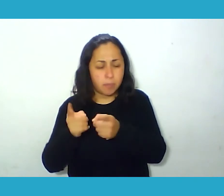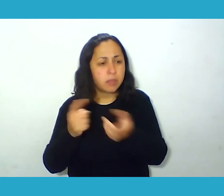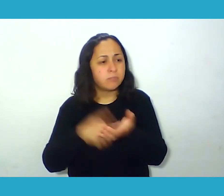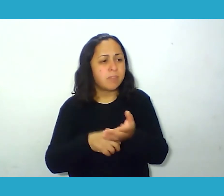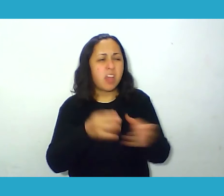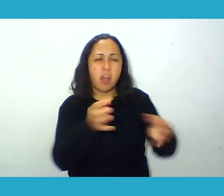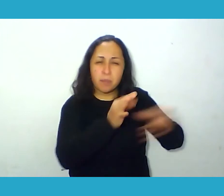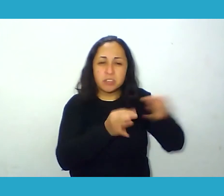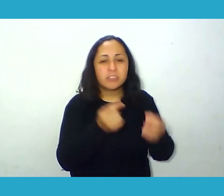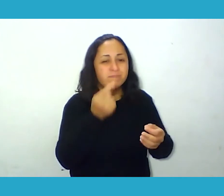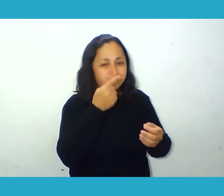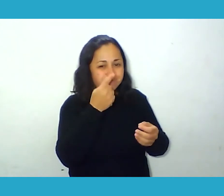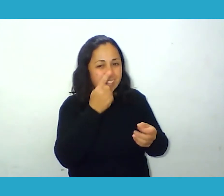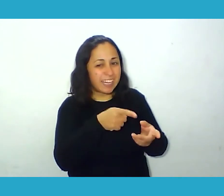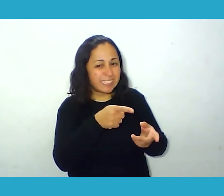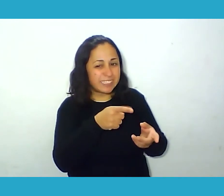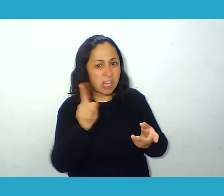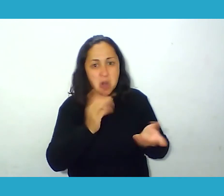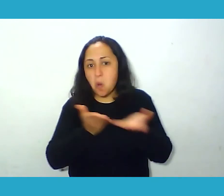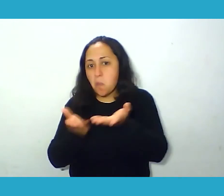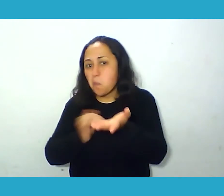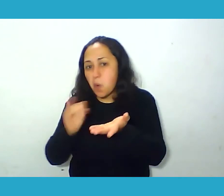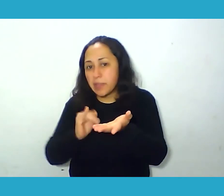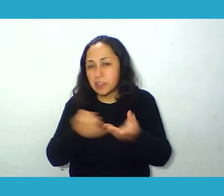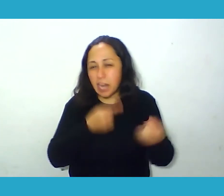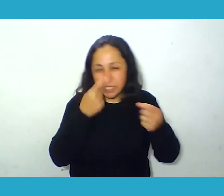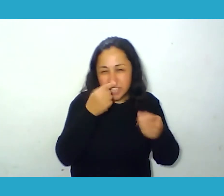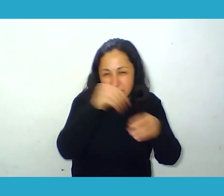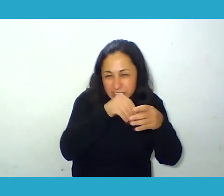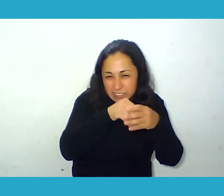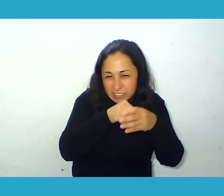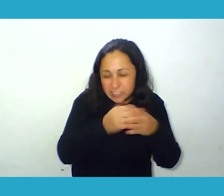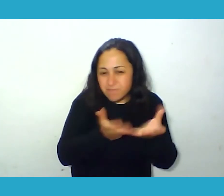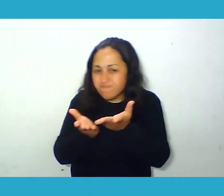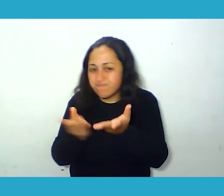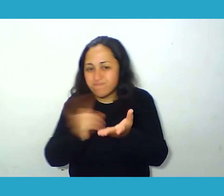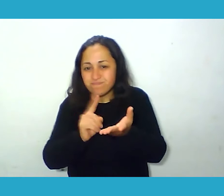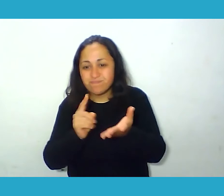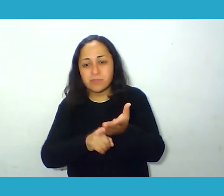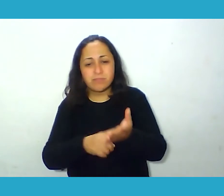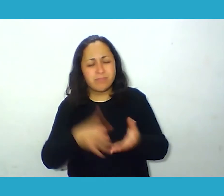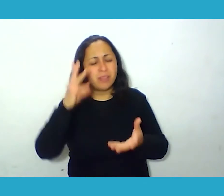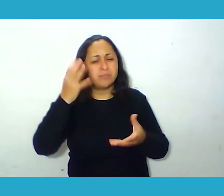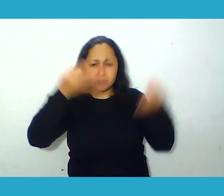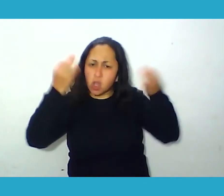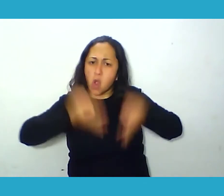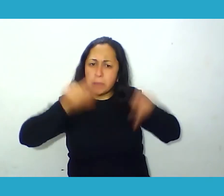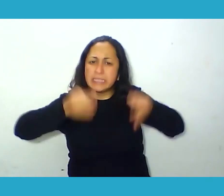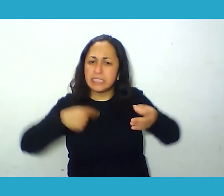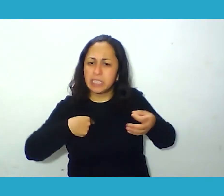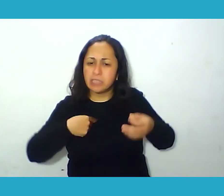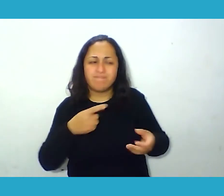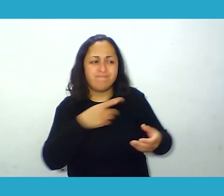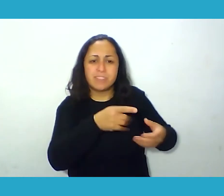tiene ciertos intereses que no fueron plasmados. Está convencida de que este